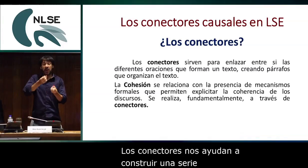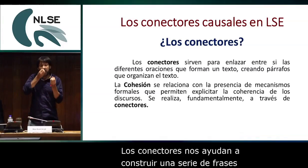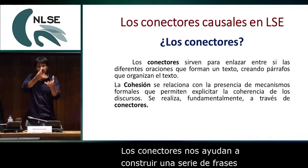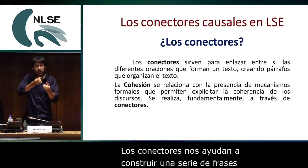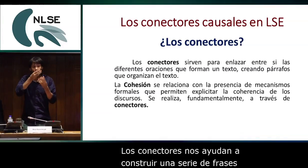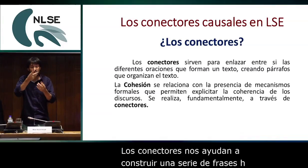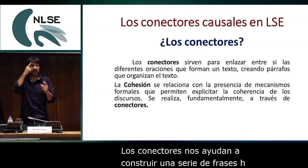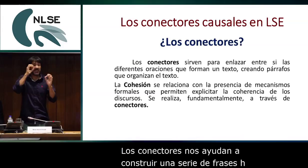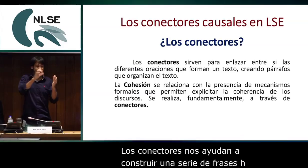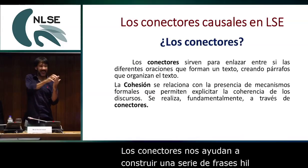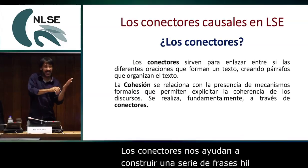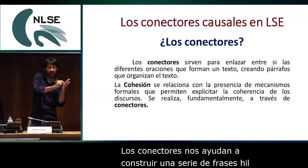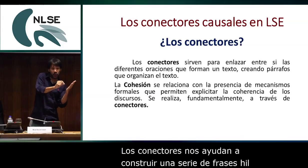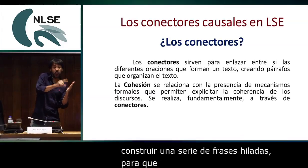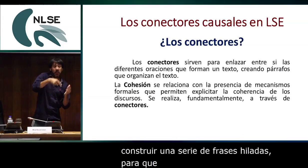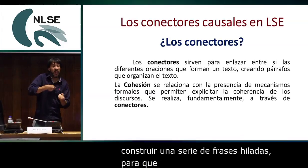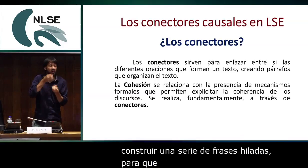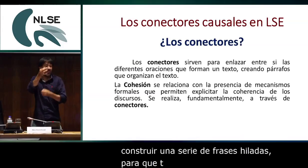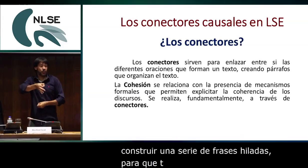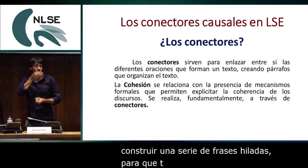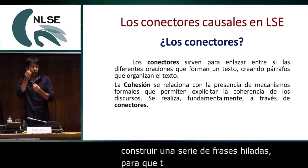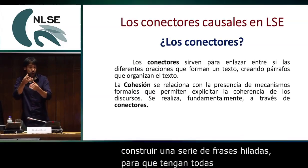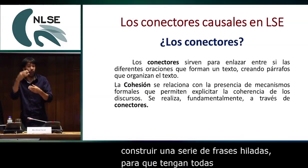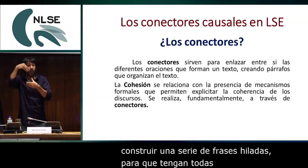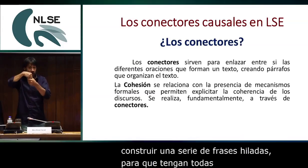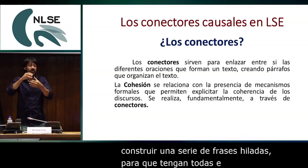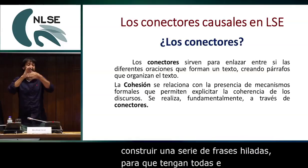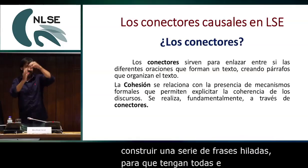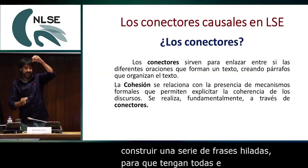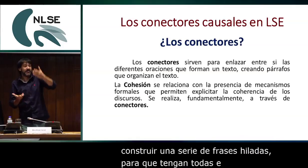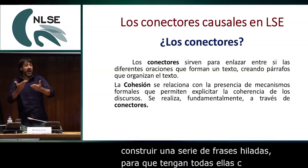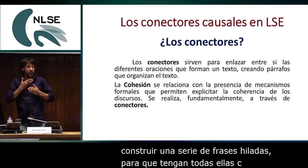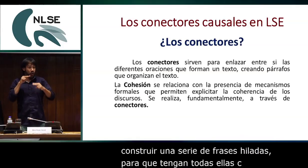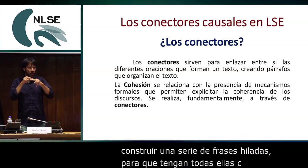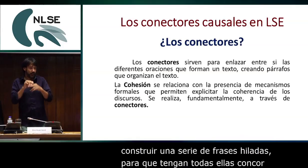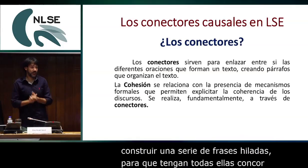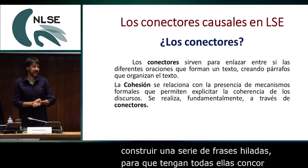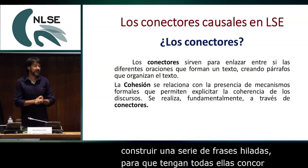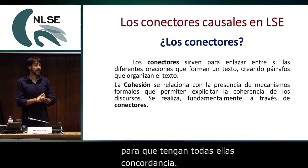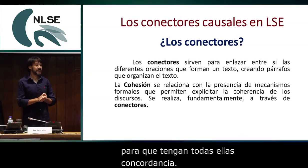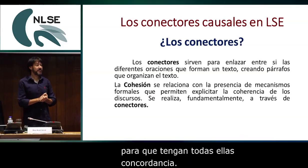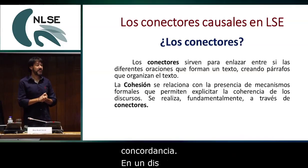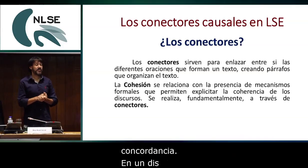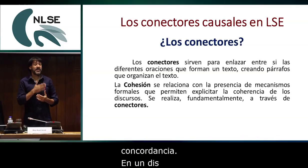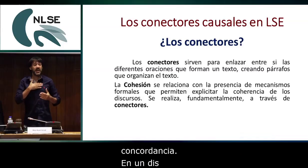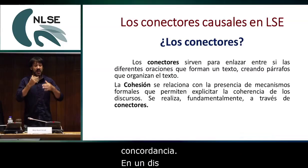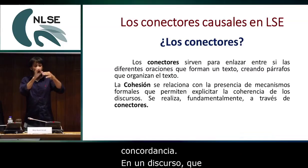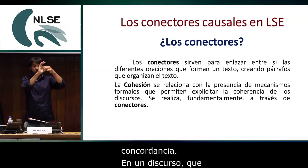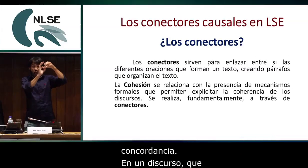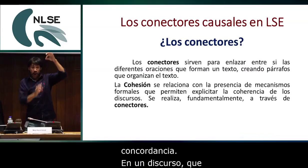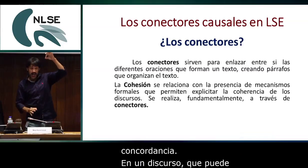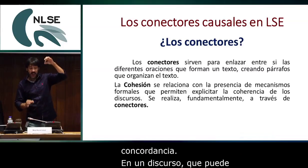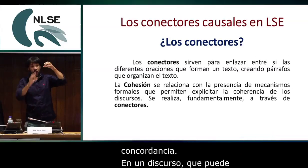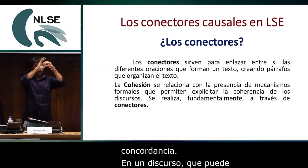concordancia. En un discurso, que puede ser un texto escrito u oral, también se utilizan esos conectores para darle